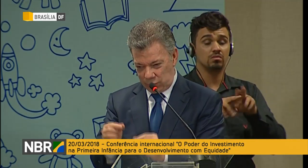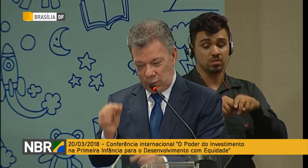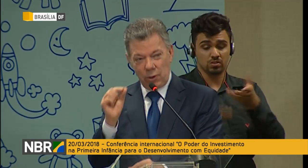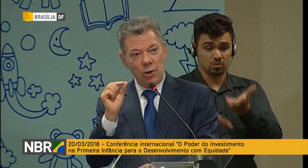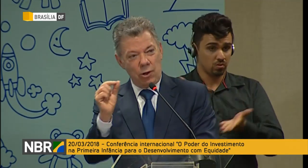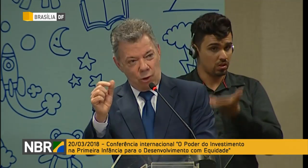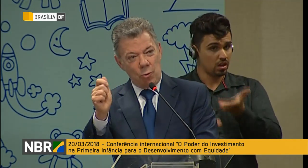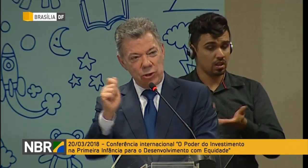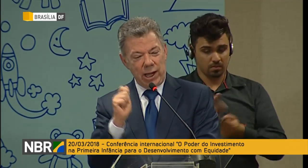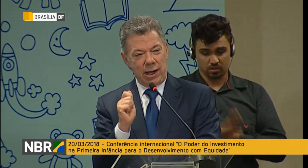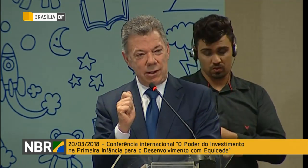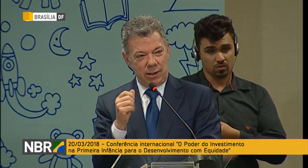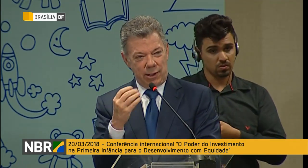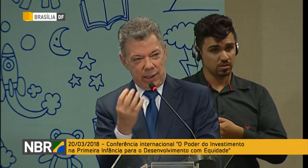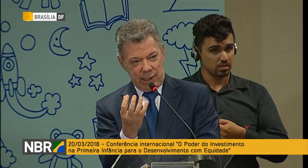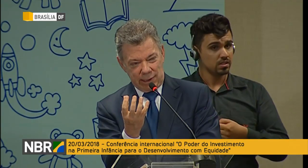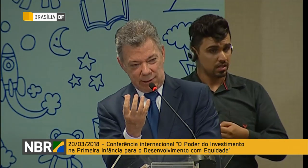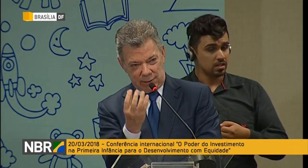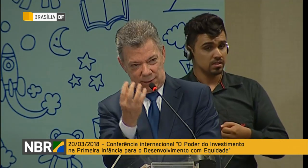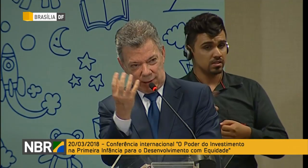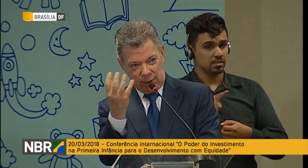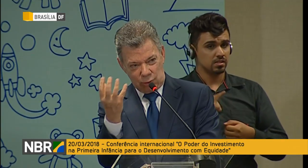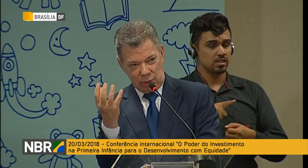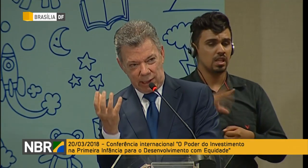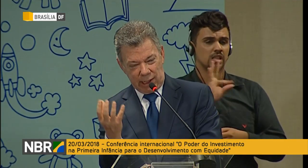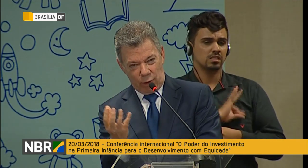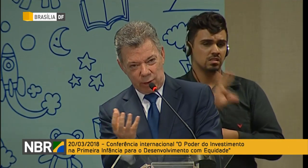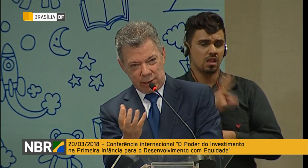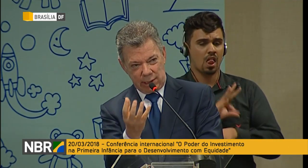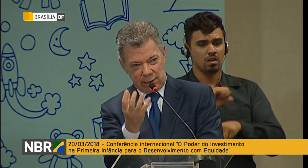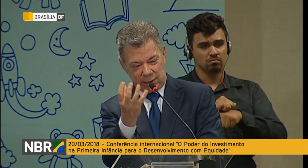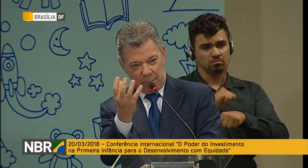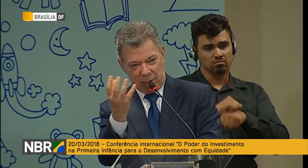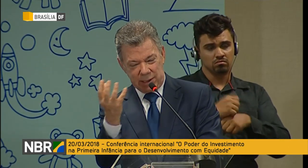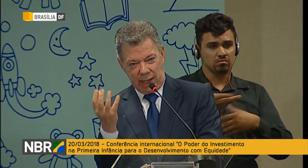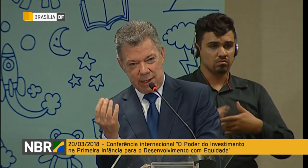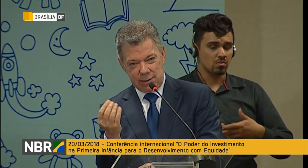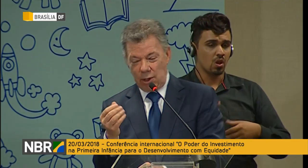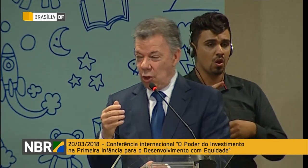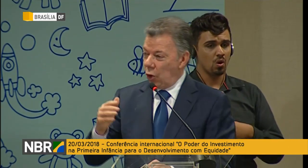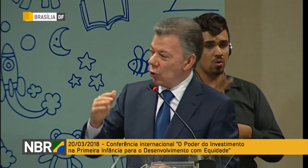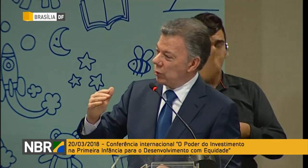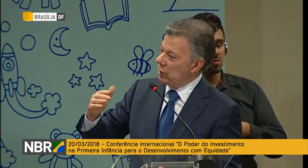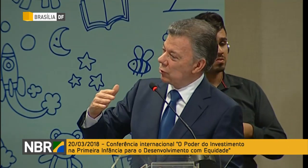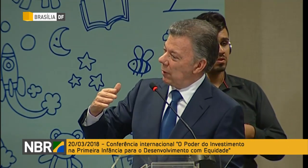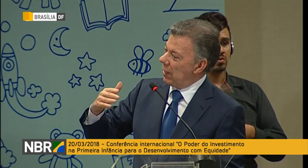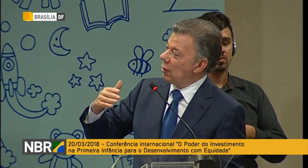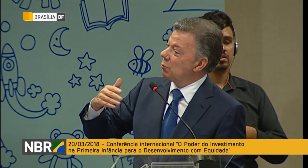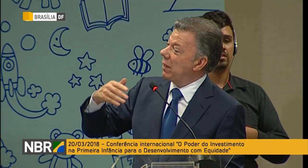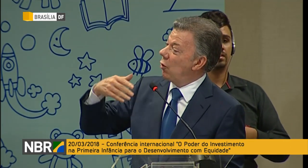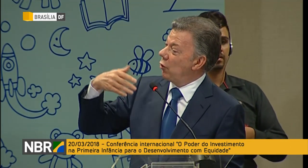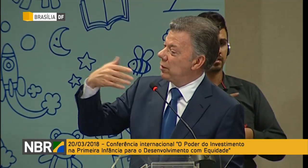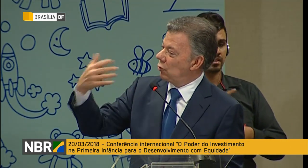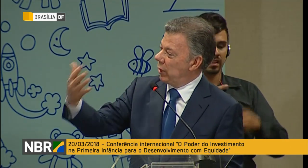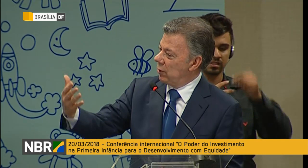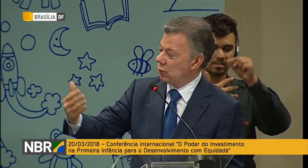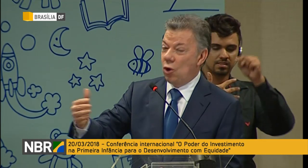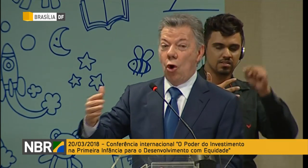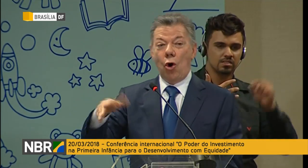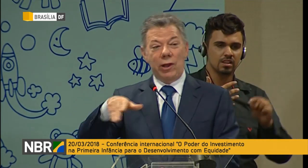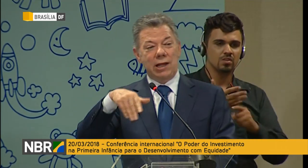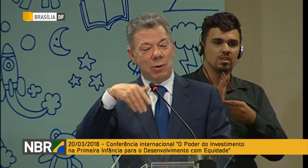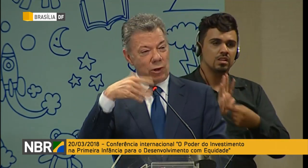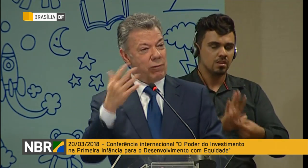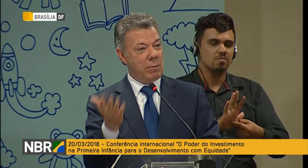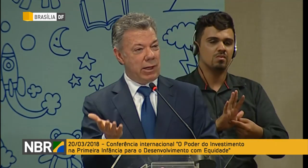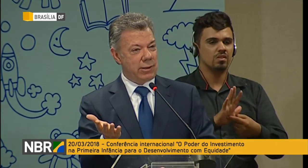crianças que chegam com suas de baixa renda, então eles têm esses indicadores, essas baixas necessidades, então eles vão